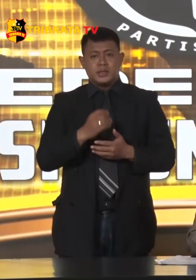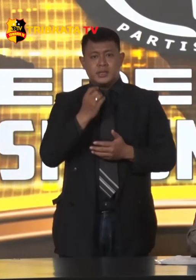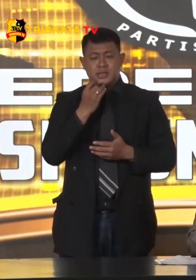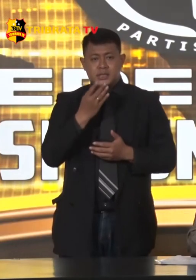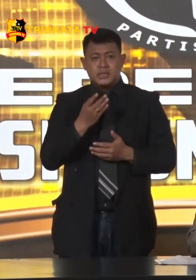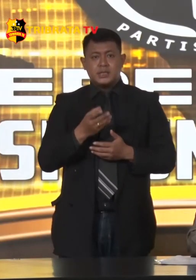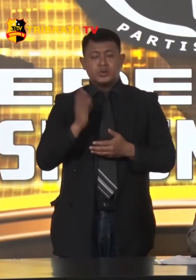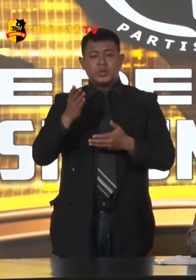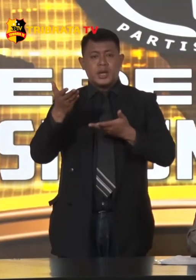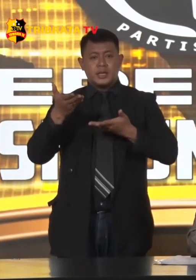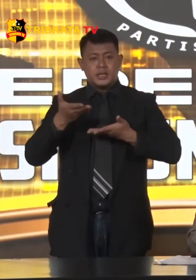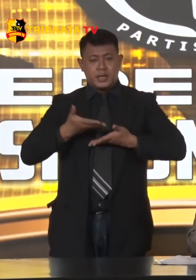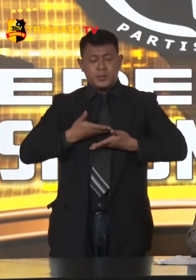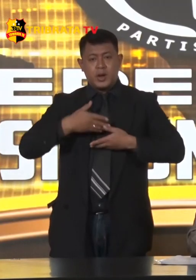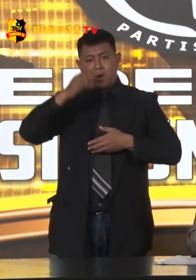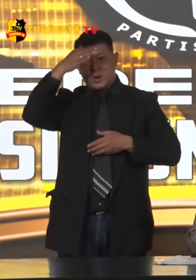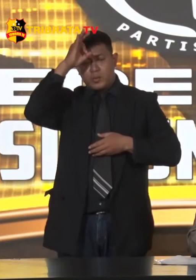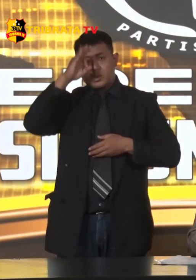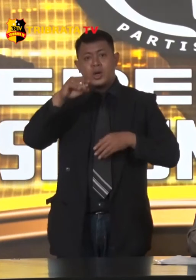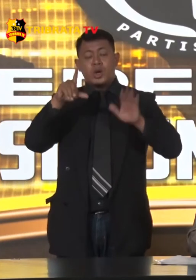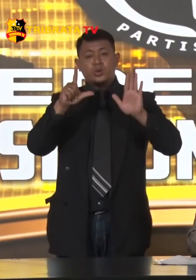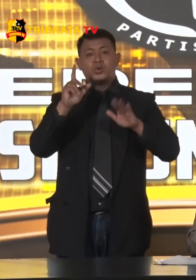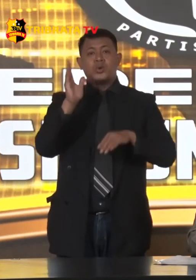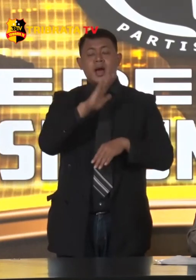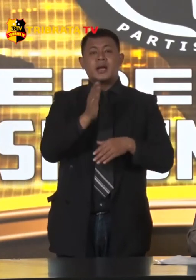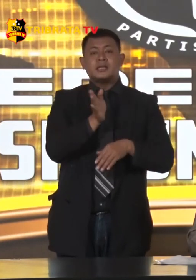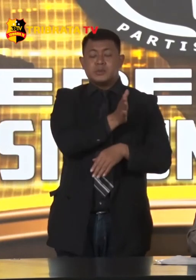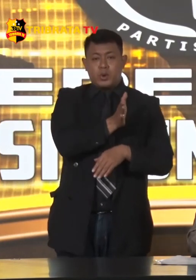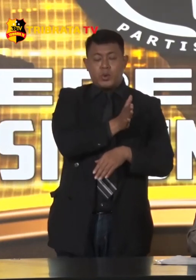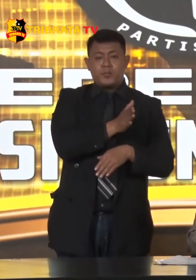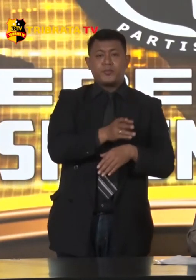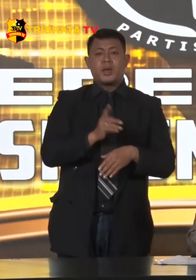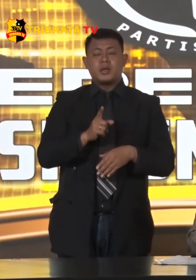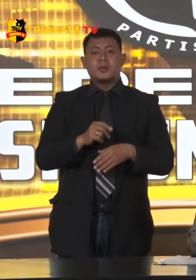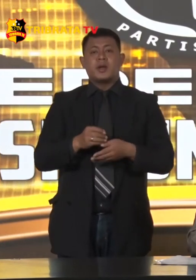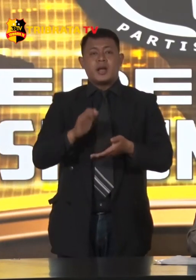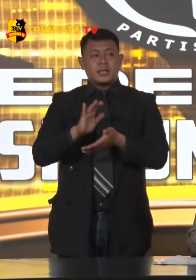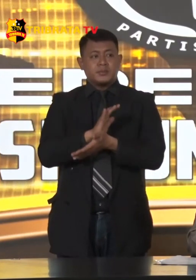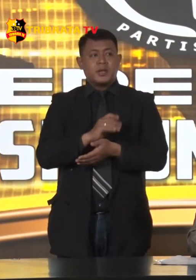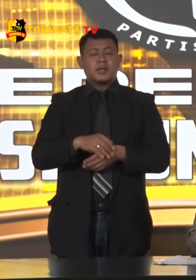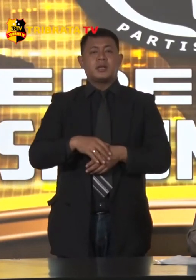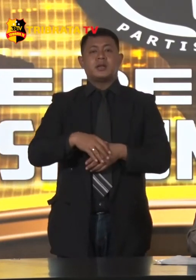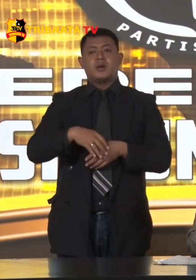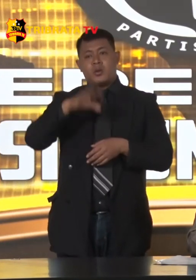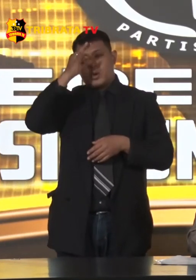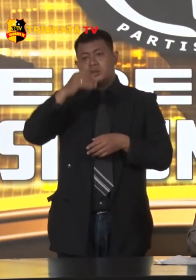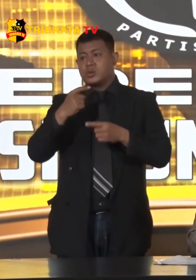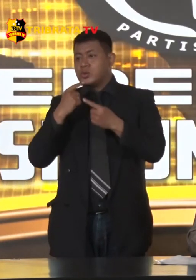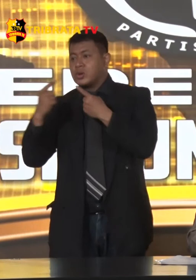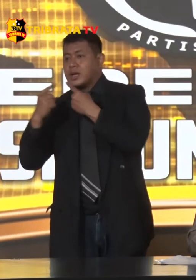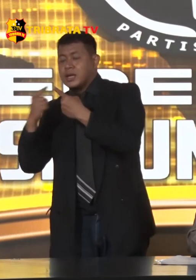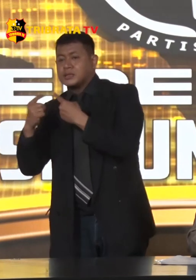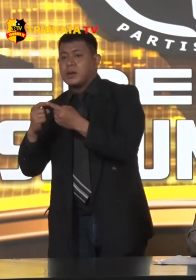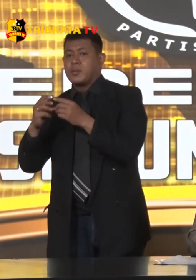perizinan sudah diterima oleh Polri 7 hari sebelumnya, karena ada kesempatan Polri berkoordinasi dengan instansi